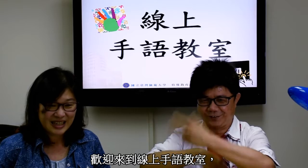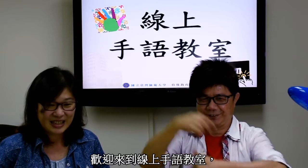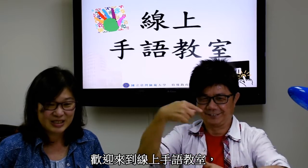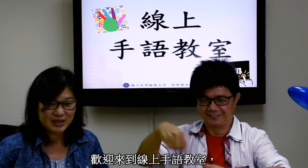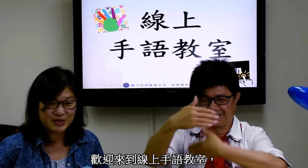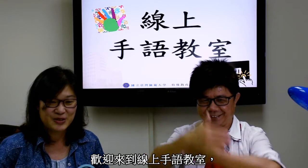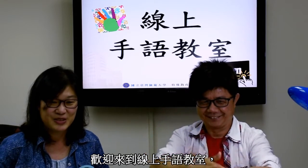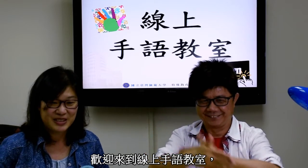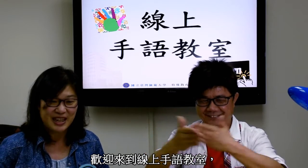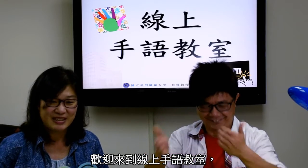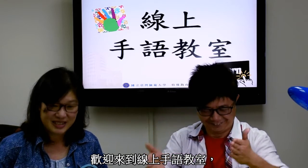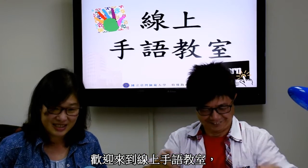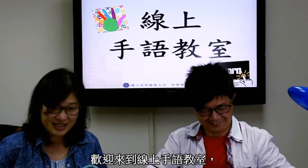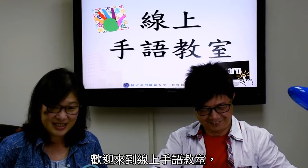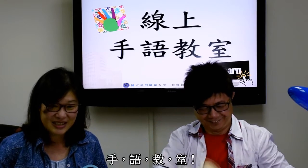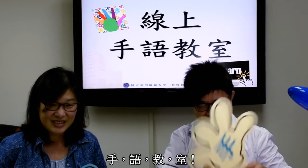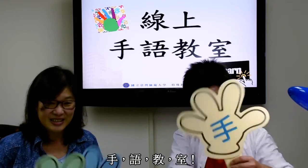上手语教室。